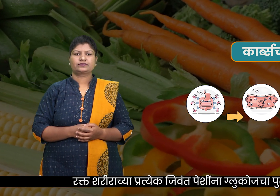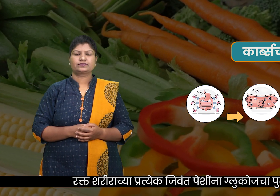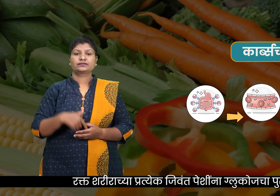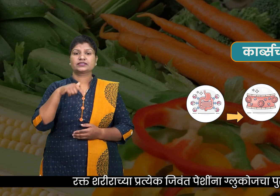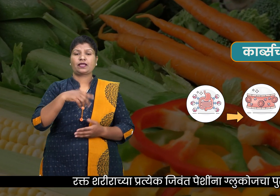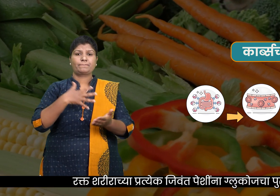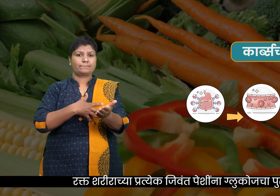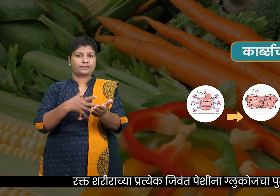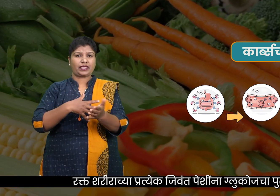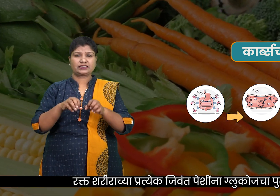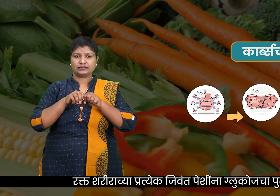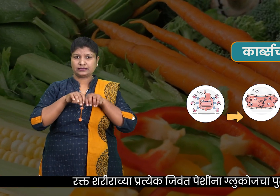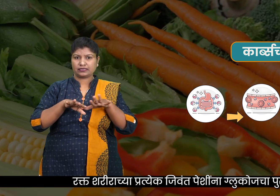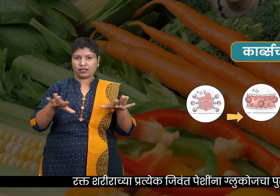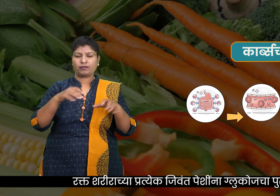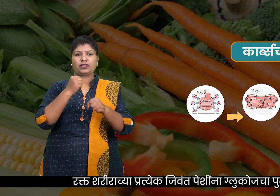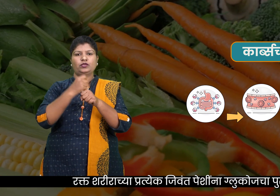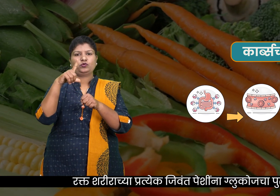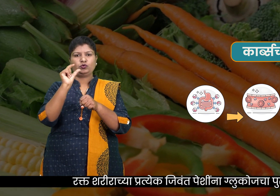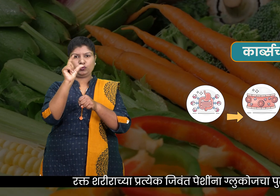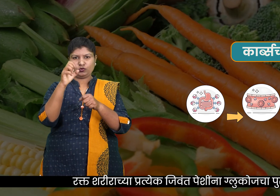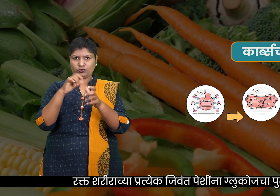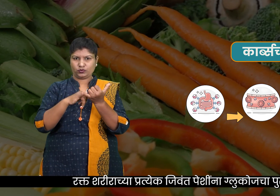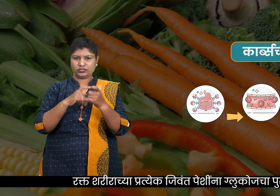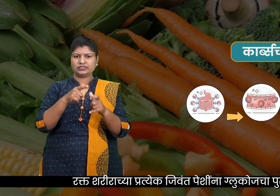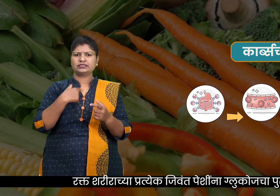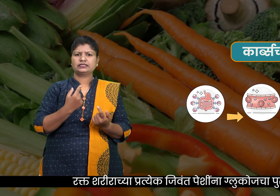रक्त शरीराच्या प्रत्येक जिवंत पेशींना ग्लुकोजचा पुरवठा करते.